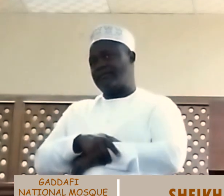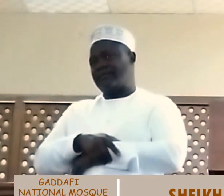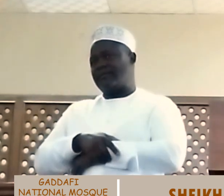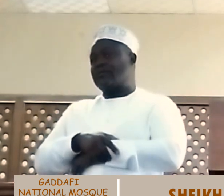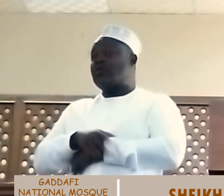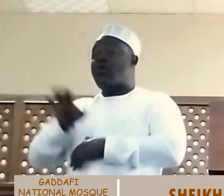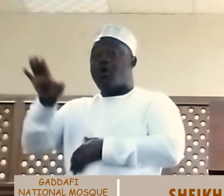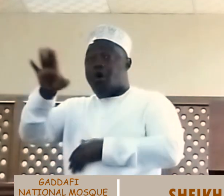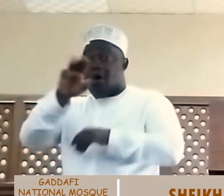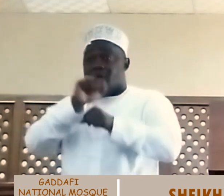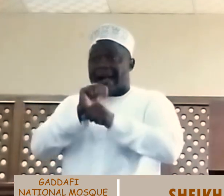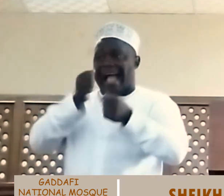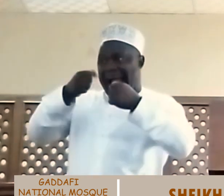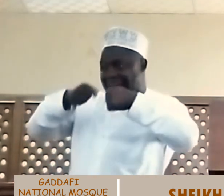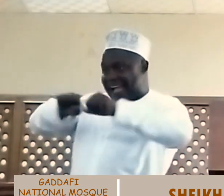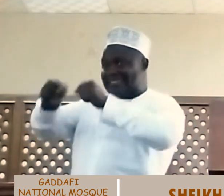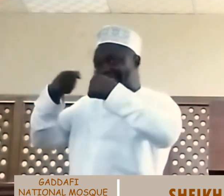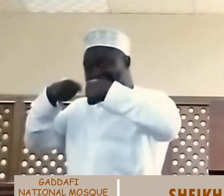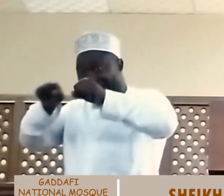Ebikolwa byo